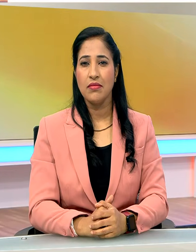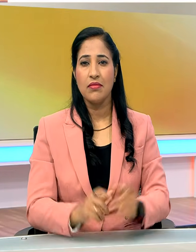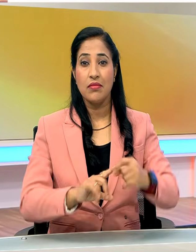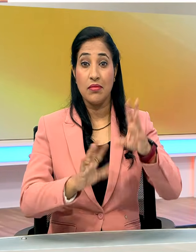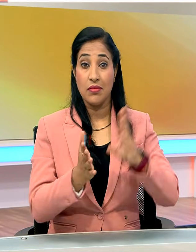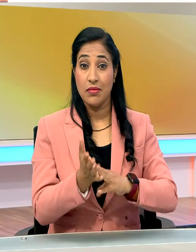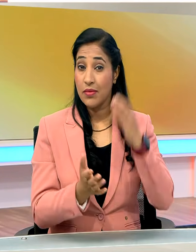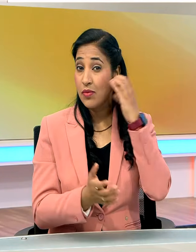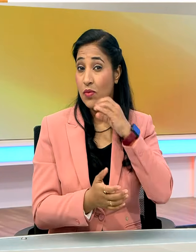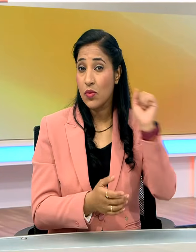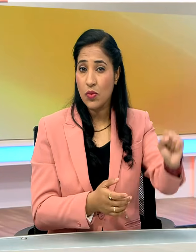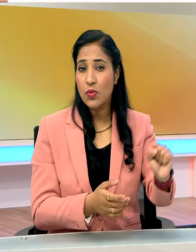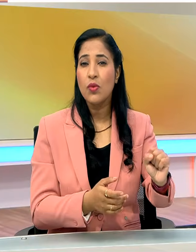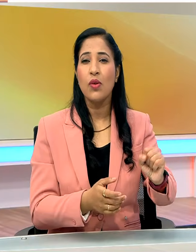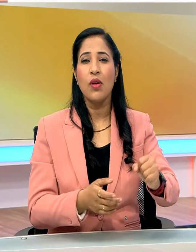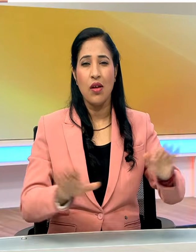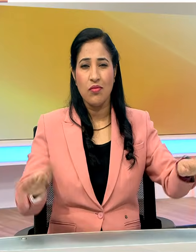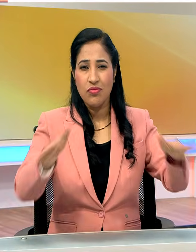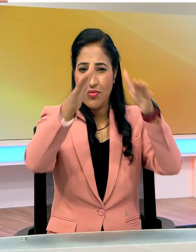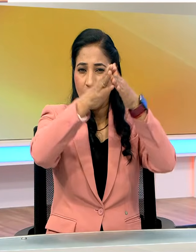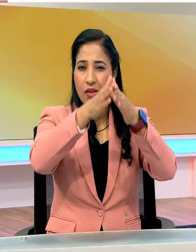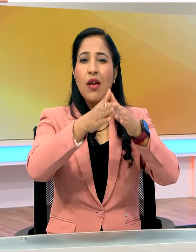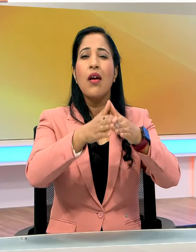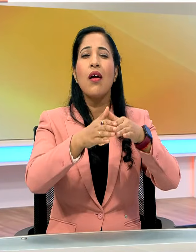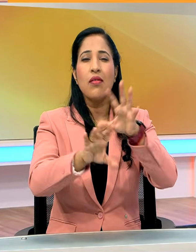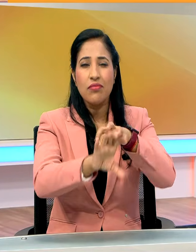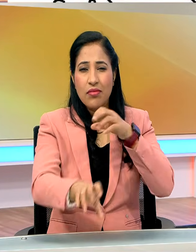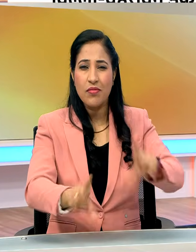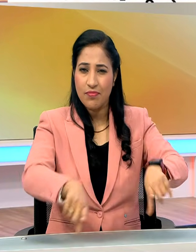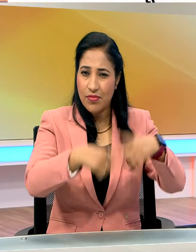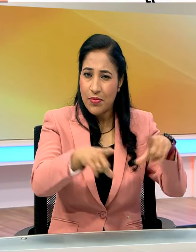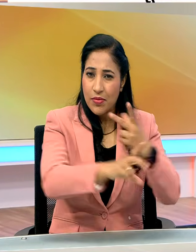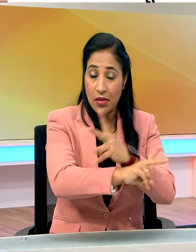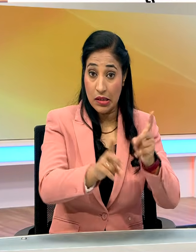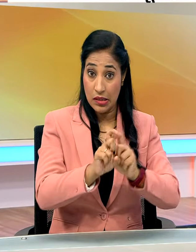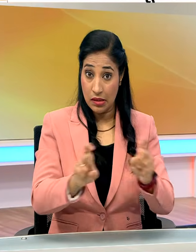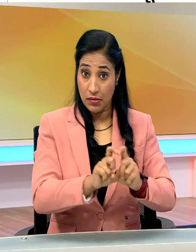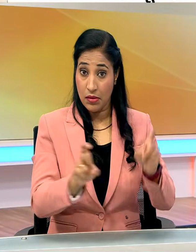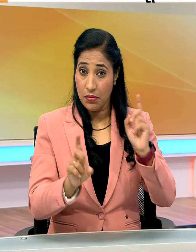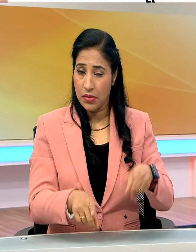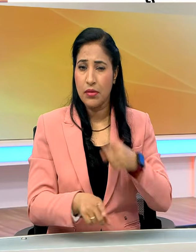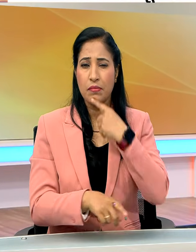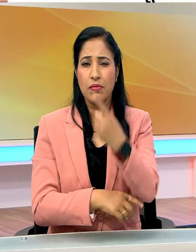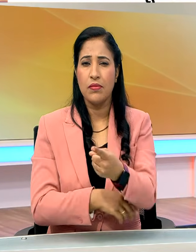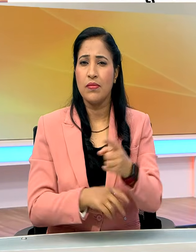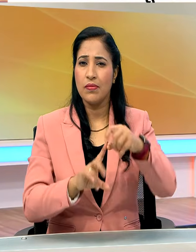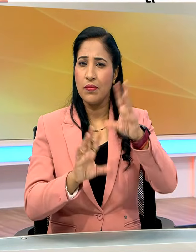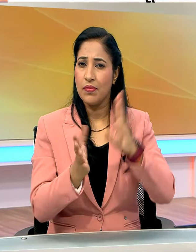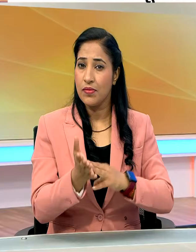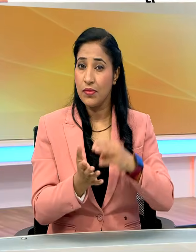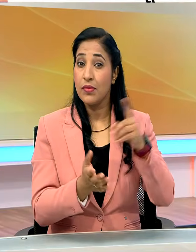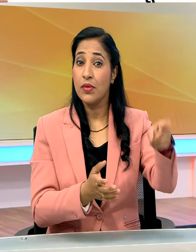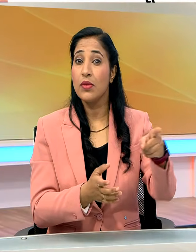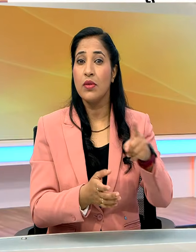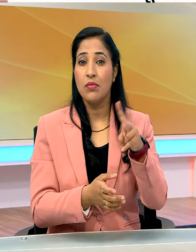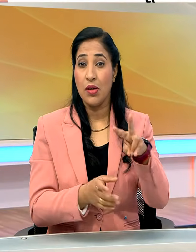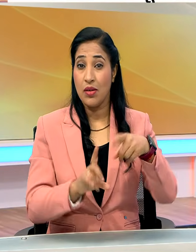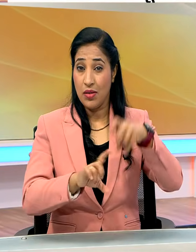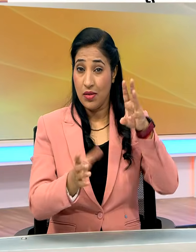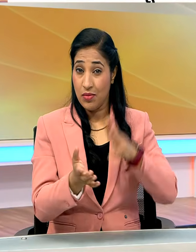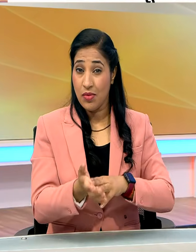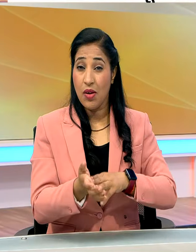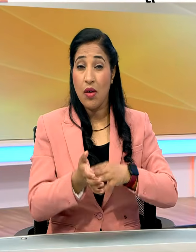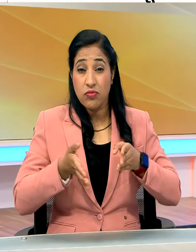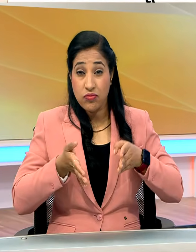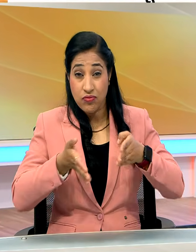इस दौरान प्रधानमंत्री ने पहाड़ वन्य क्षेत्र को साफ सुथरा रखने का आह्वान किया। पीएम ने प्रधानमंत्री, आपको बता दें, 12 किलोमीटर लंबे कॉरिडोर का